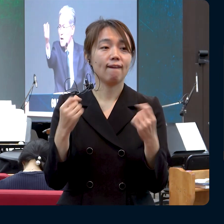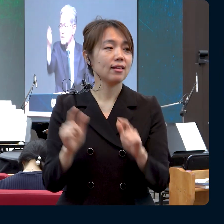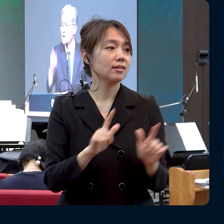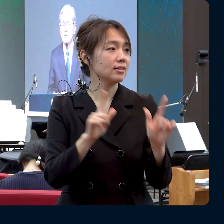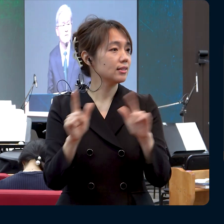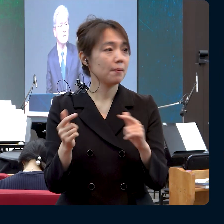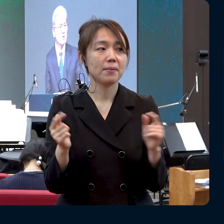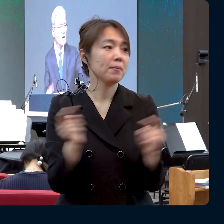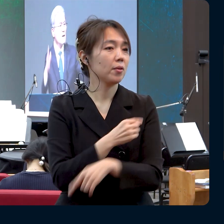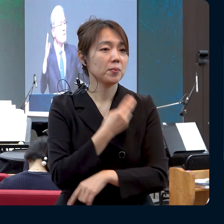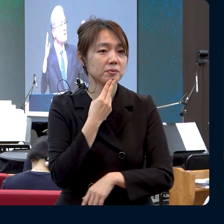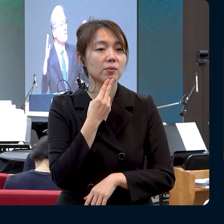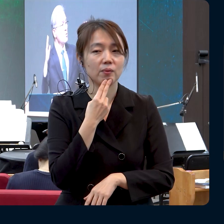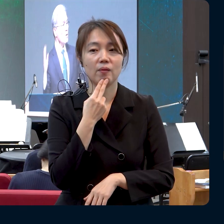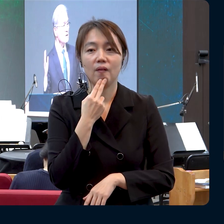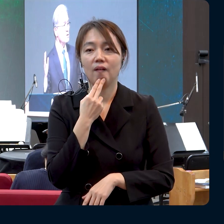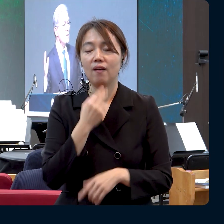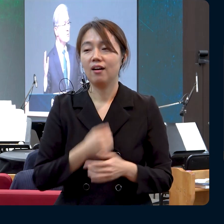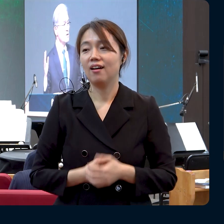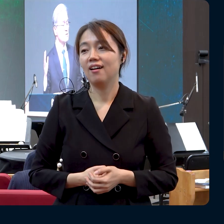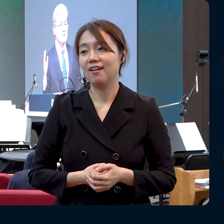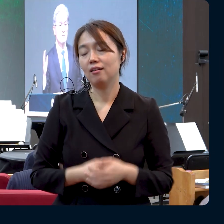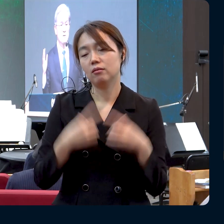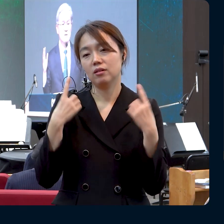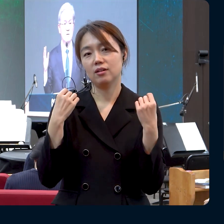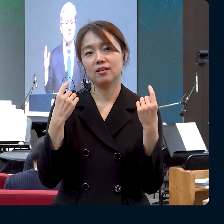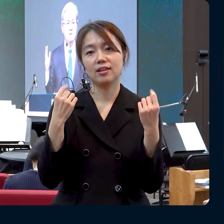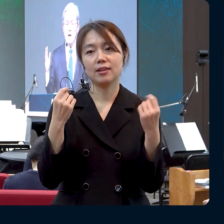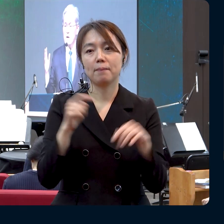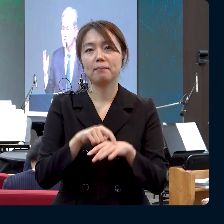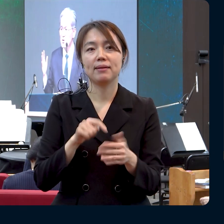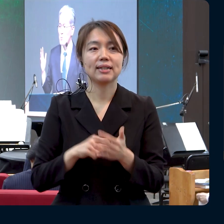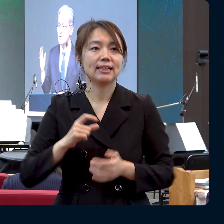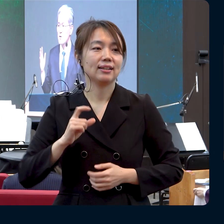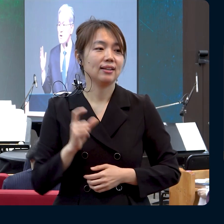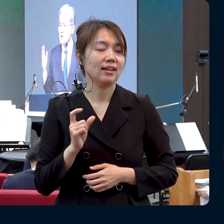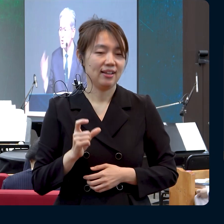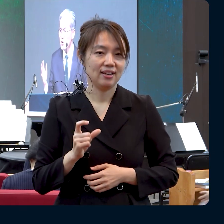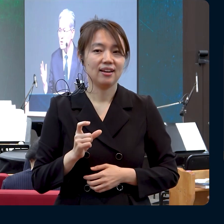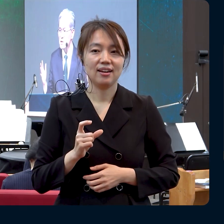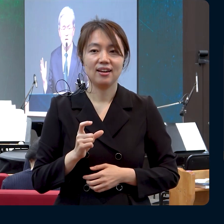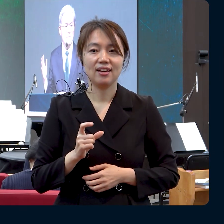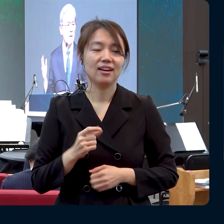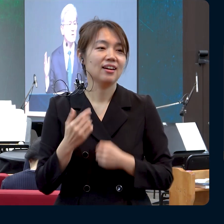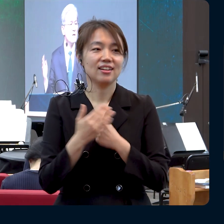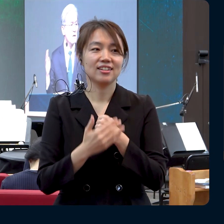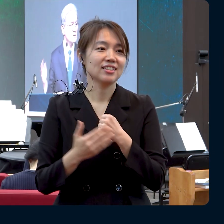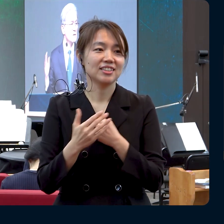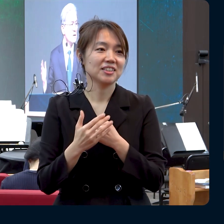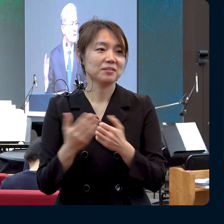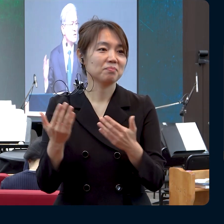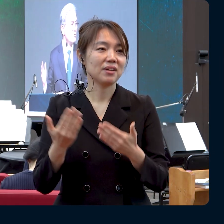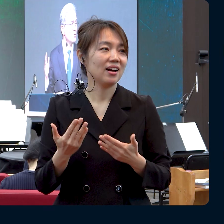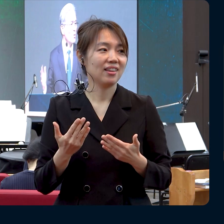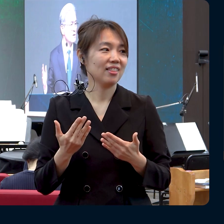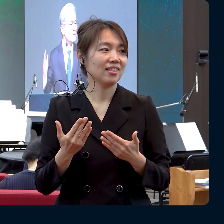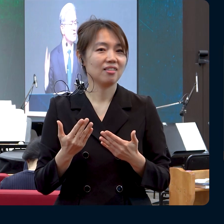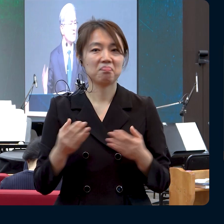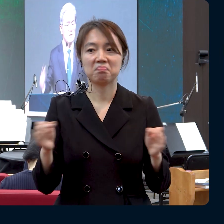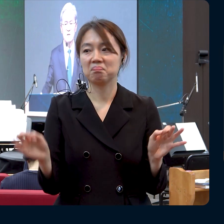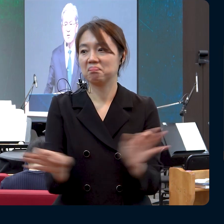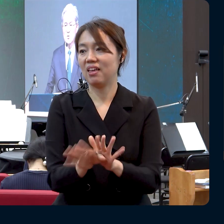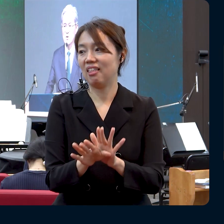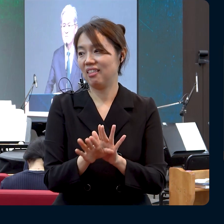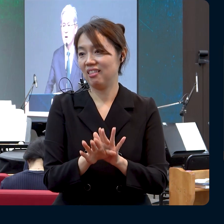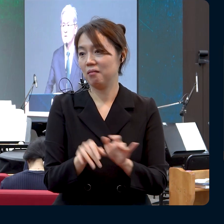변화의 예가 아니에요. 근데 똑같은 마음이 됐어요. 달라진 게 없어요. 여전히 제 마음은 이전과 똑같은